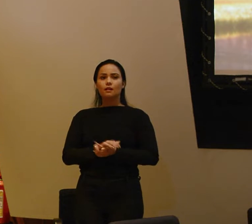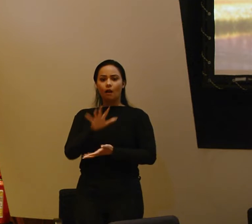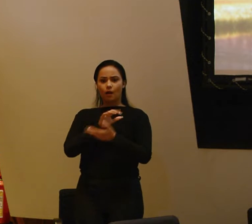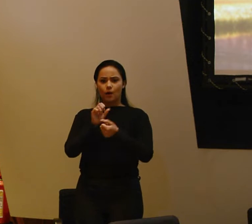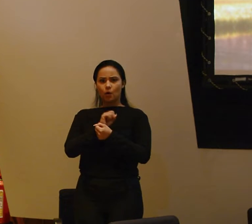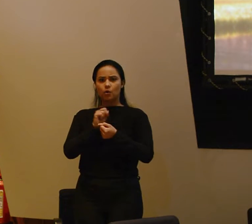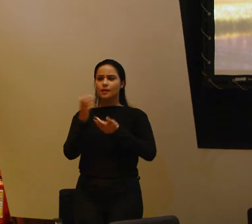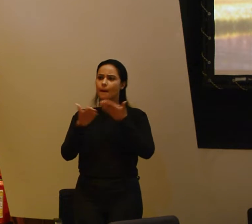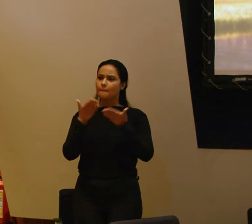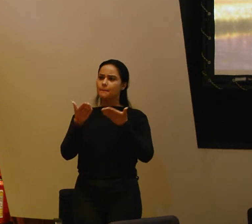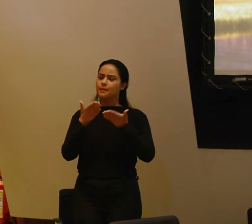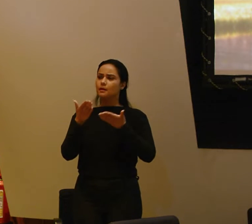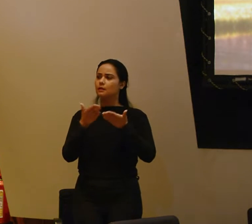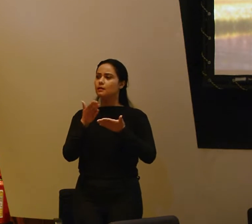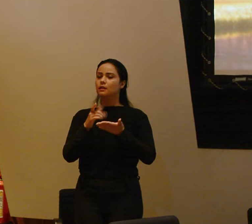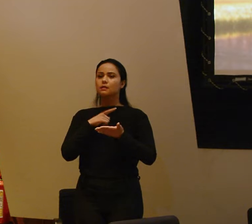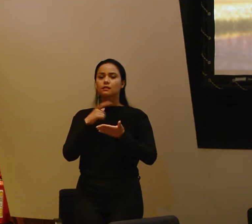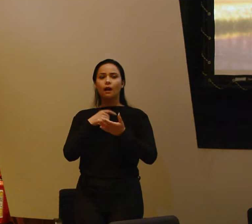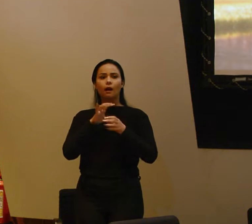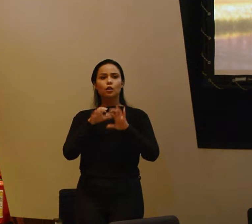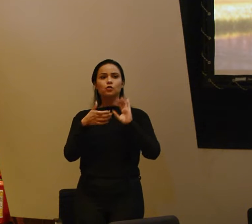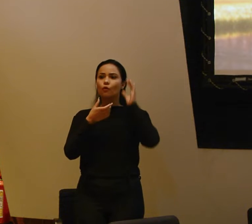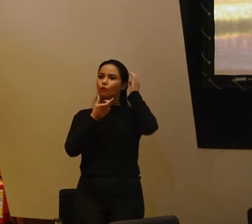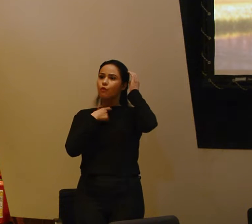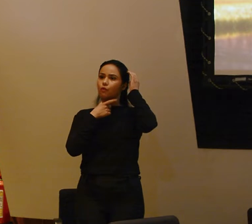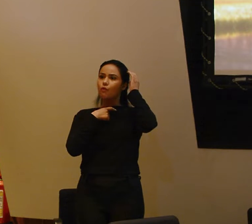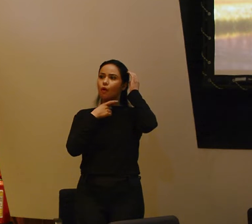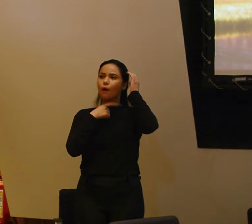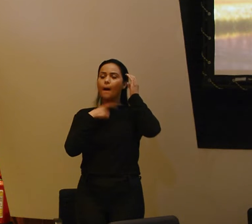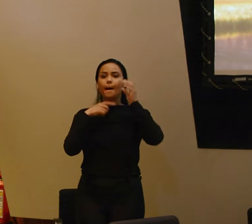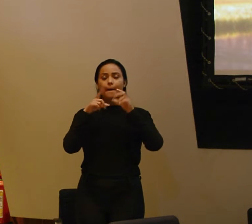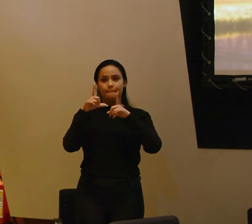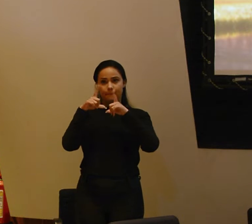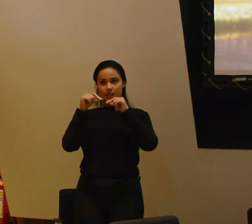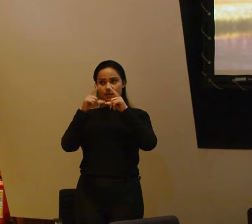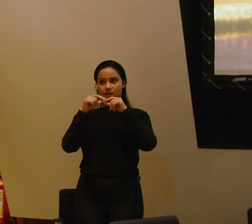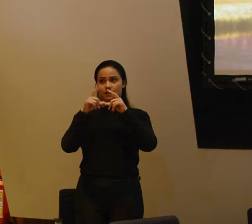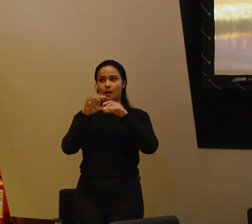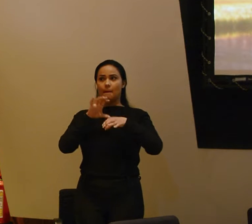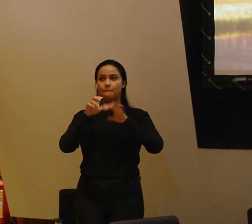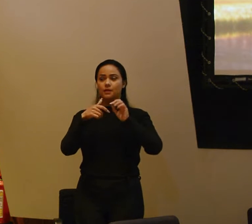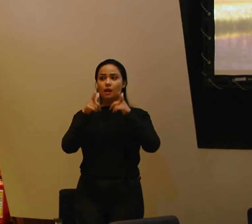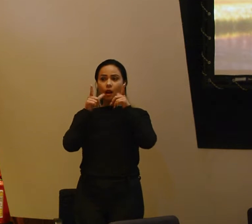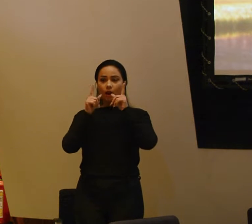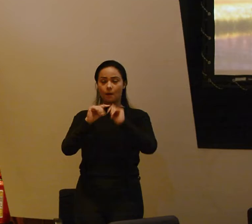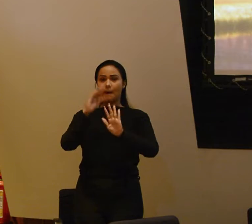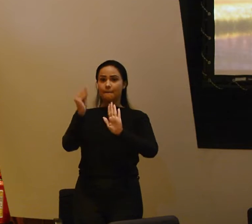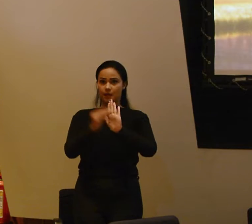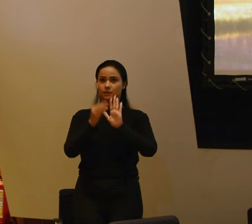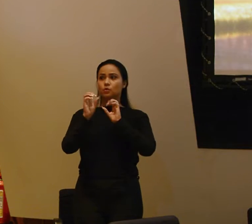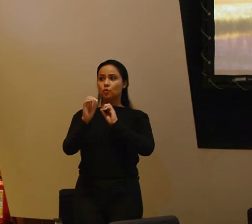autismo. Ela tem graduação em fonoaudiologia pela Universidade de Brasília, pós-graduação em linguística aplicada à